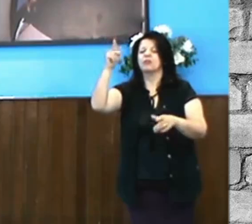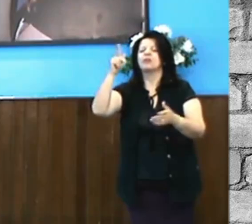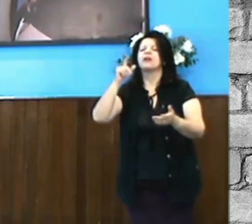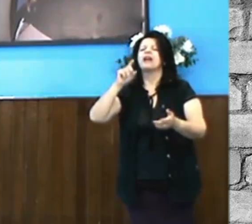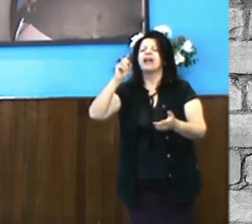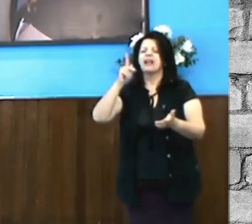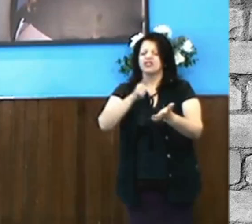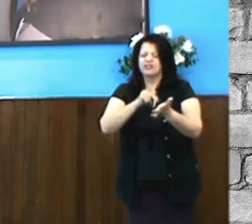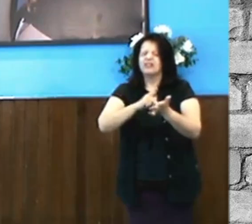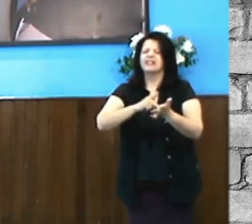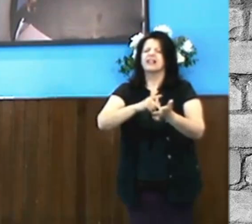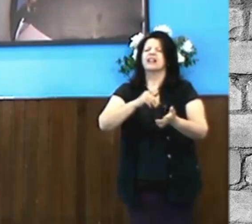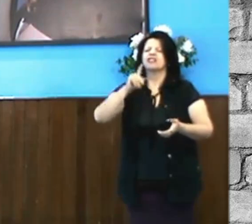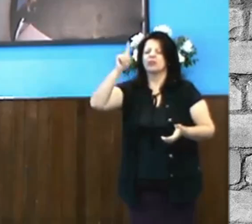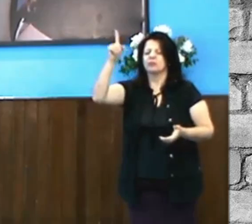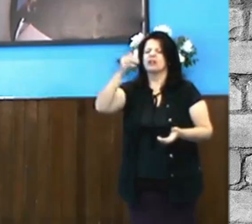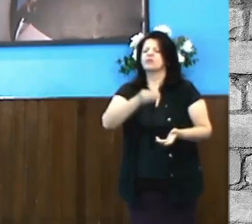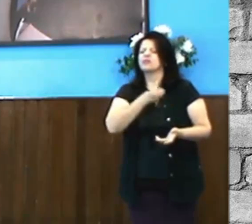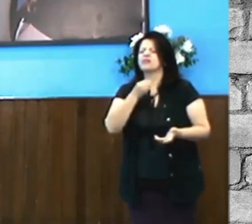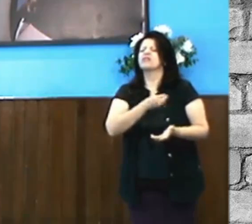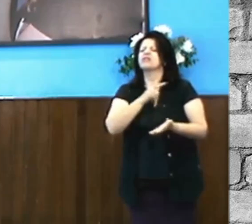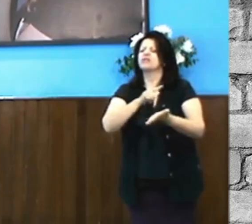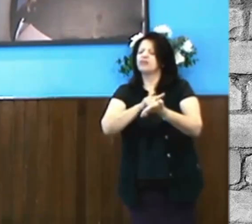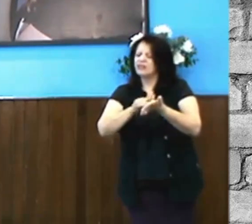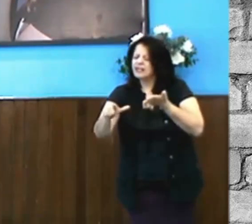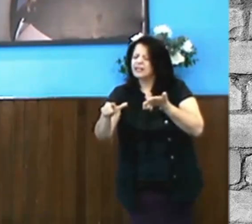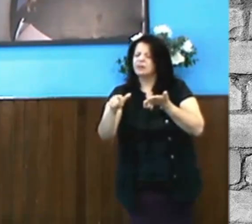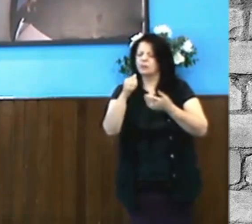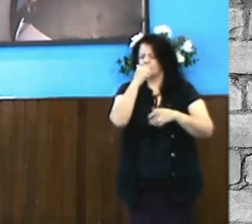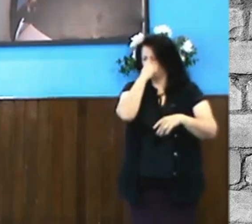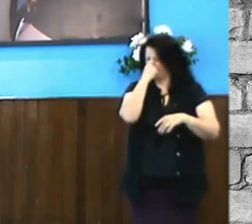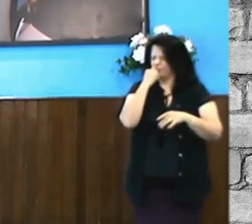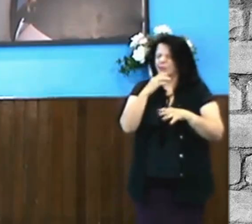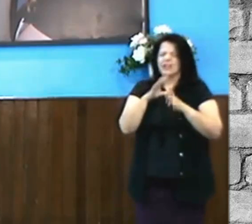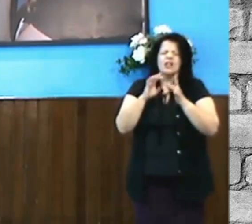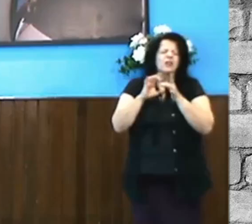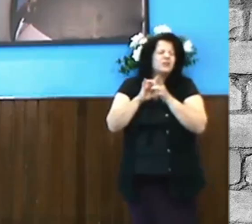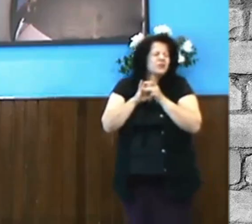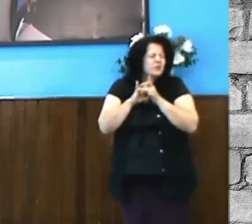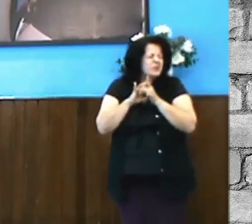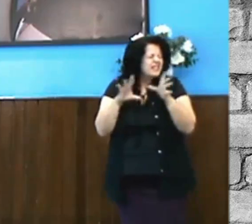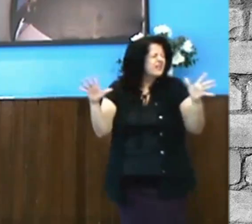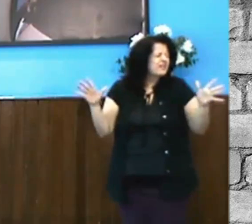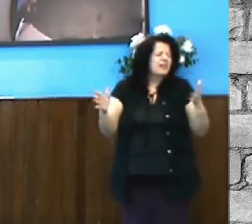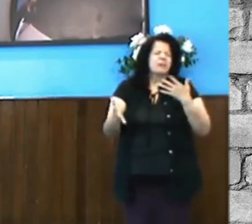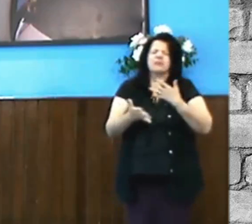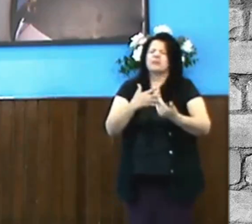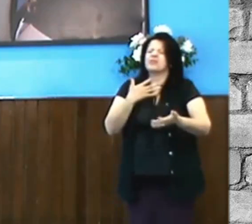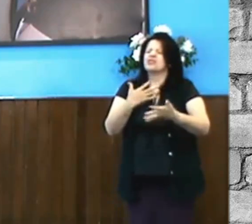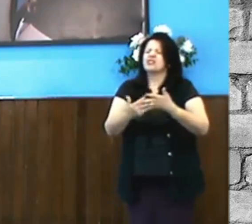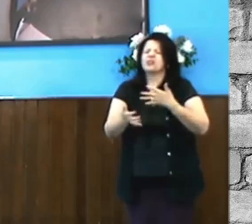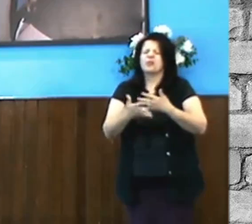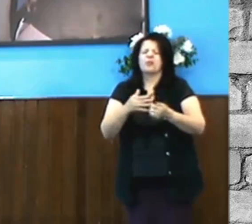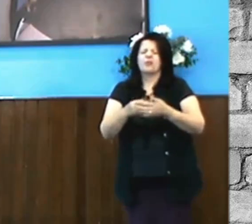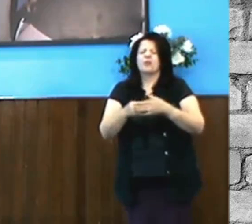nos despimos das folhas de figueira que tecemos com os nossos próprios argumentos, e chegamos no Senhor mais uma vez para